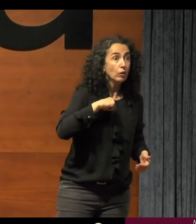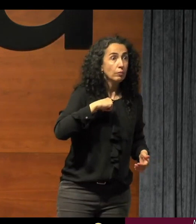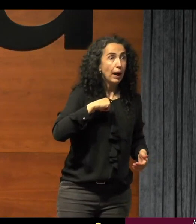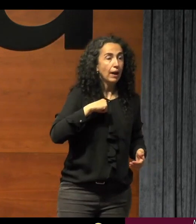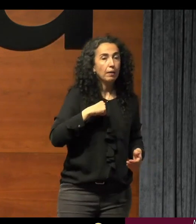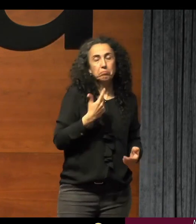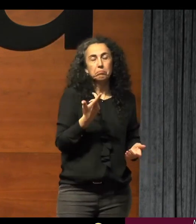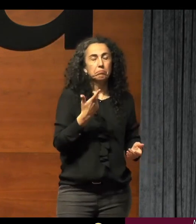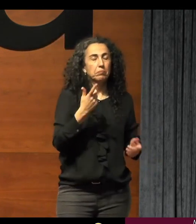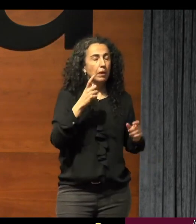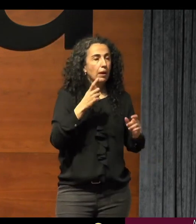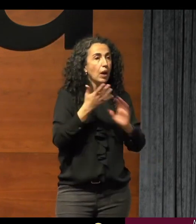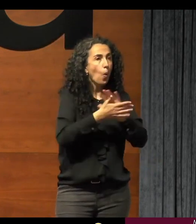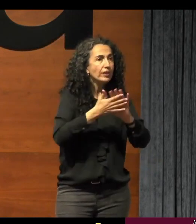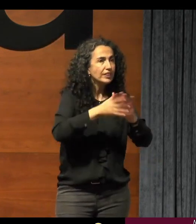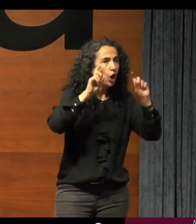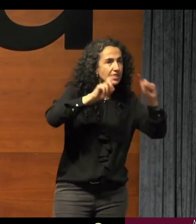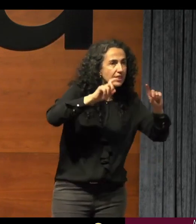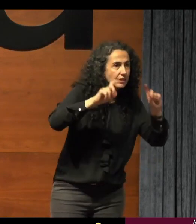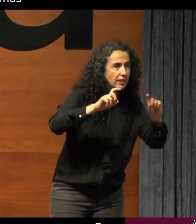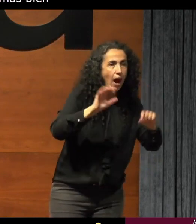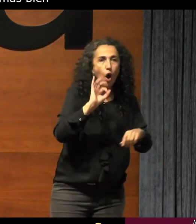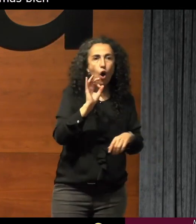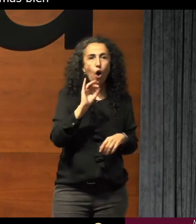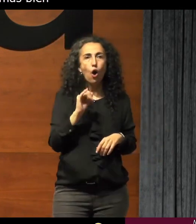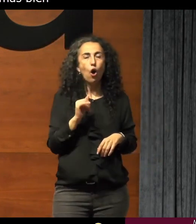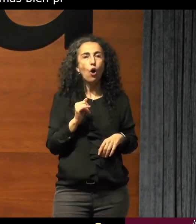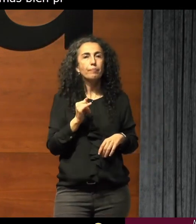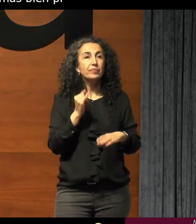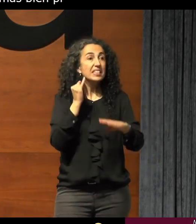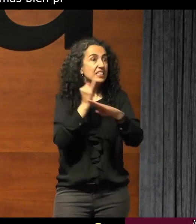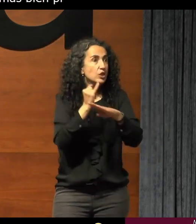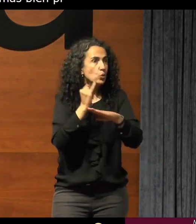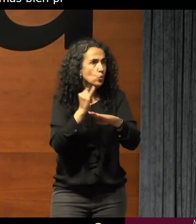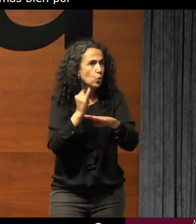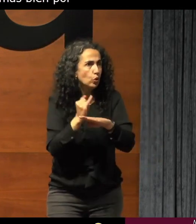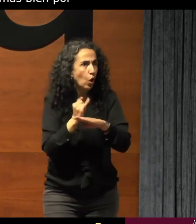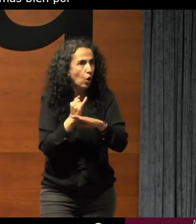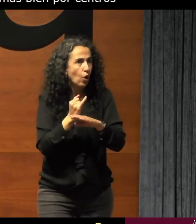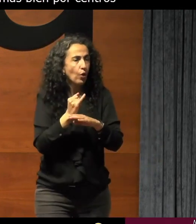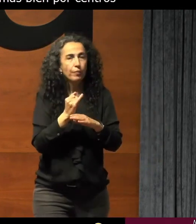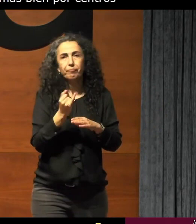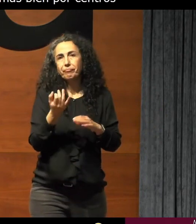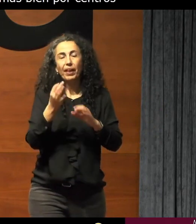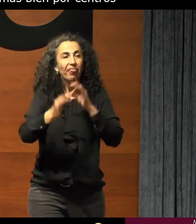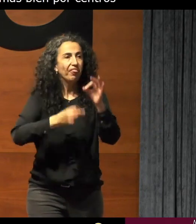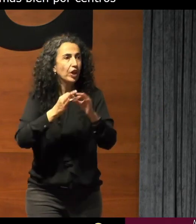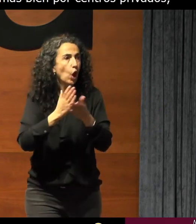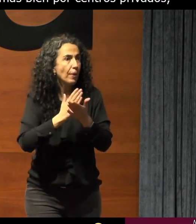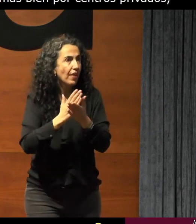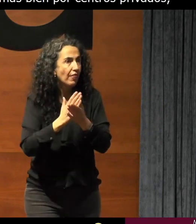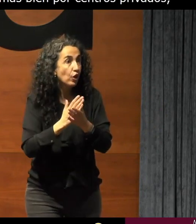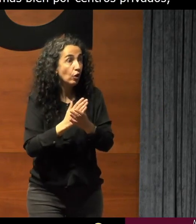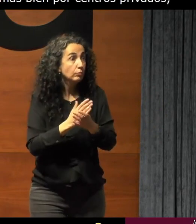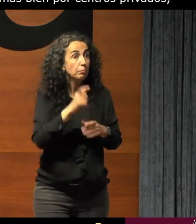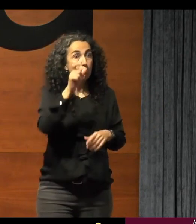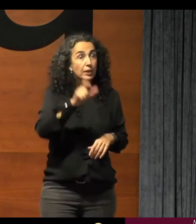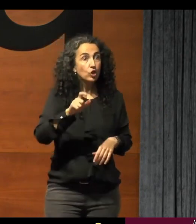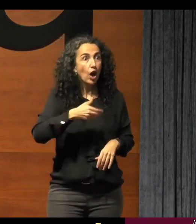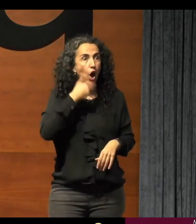sino más bien por centros privados, centros de enseñanza, institutos, donde se imparte el ciclo